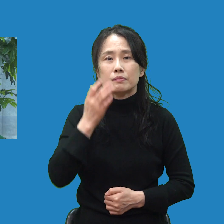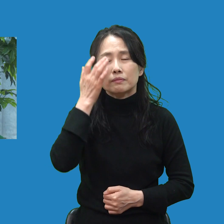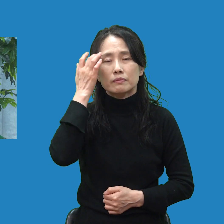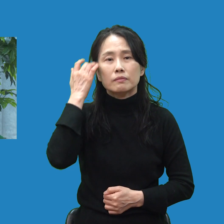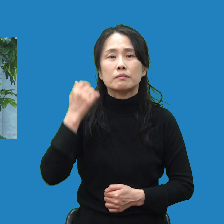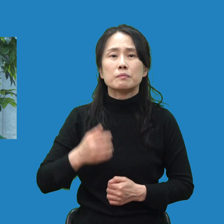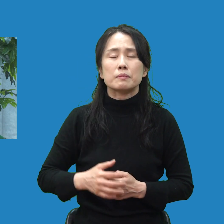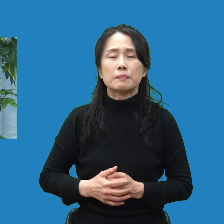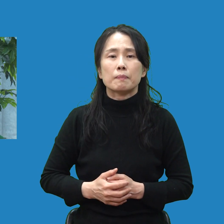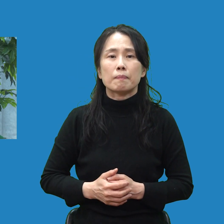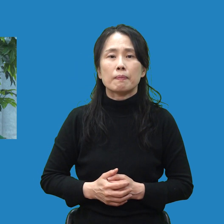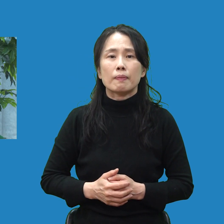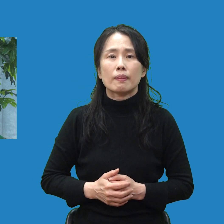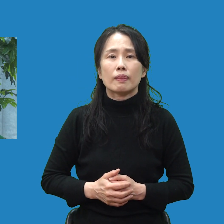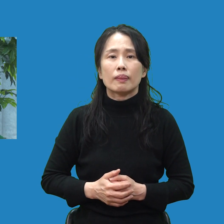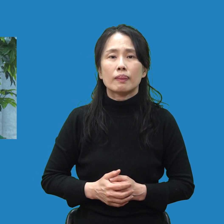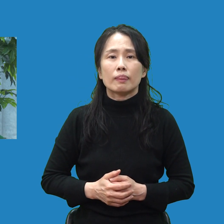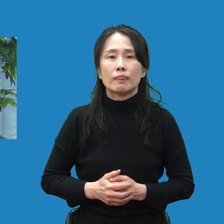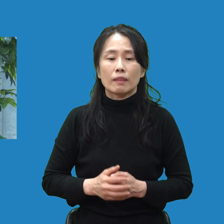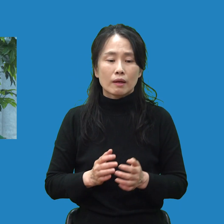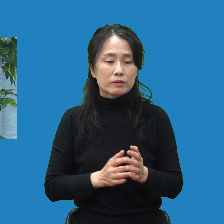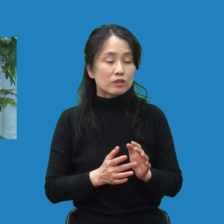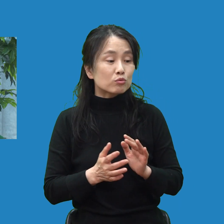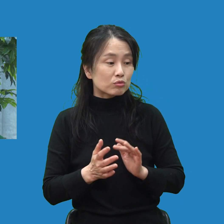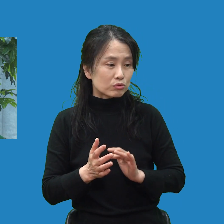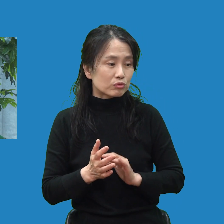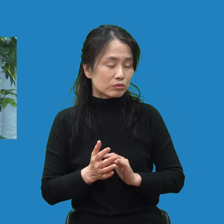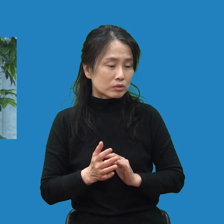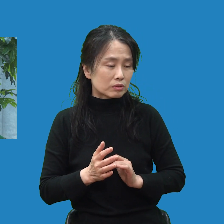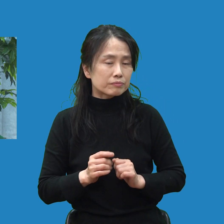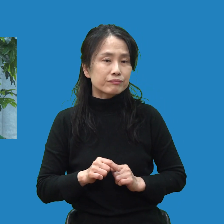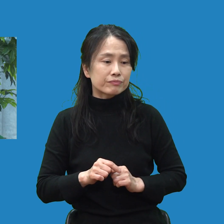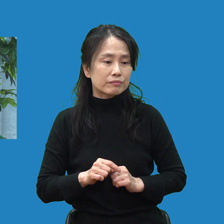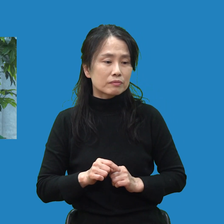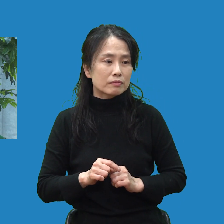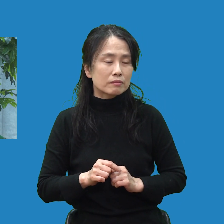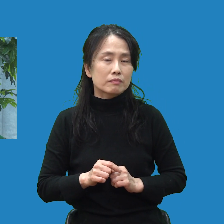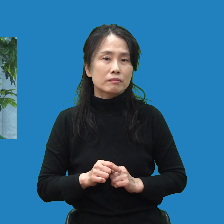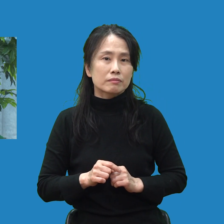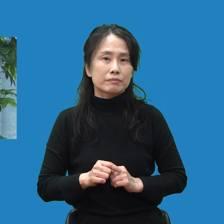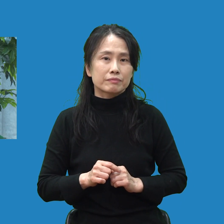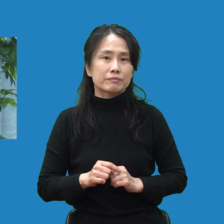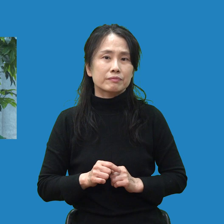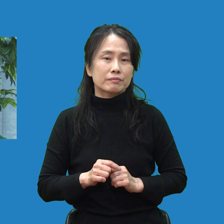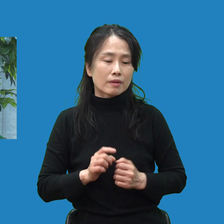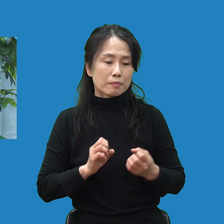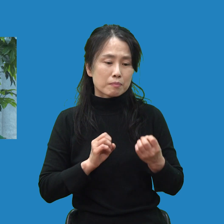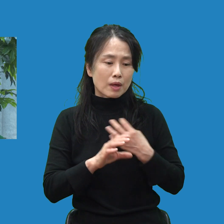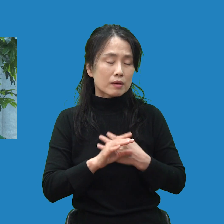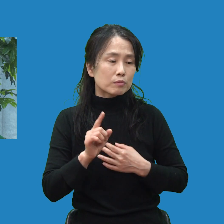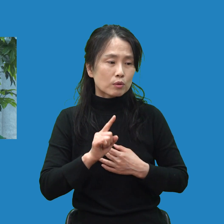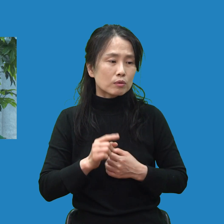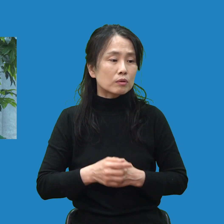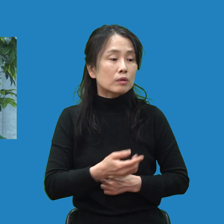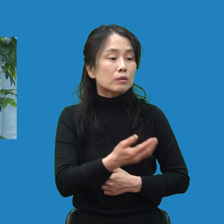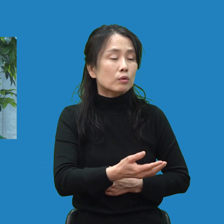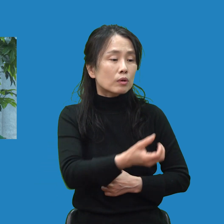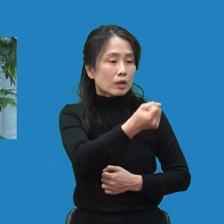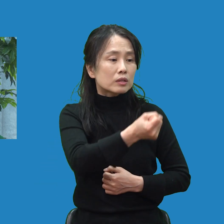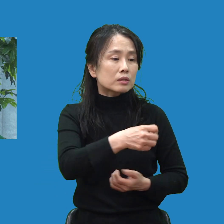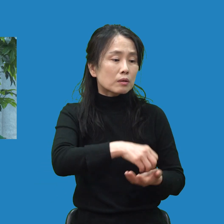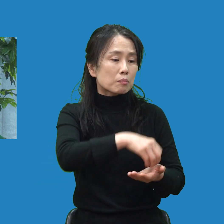하고 반문합니다. 예수님은 그 답은 하지 아니하고 너희에게 빵 몇 개